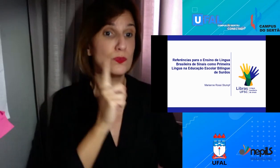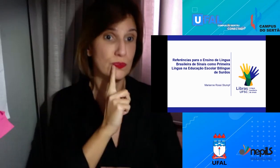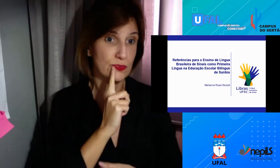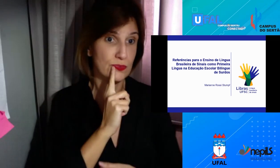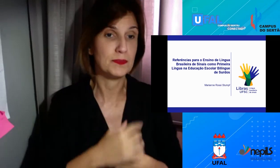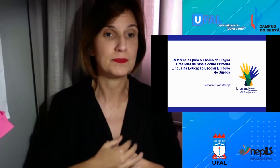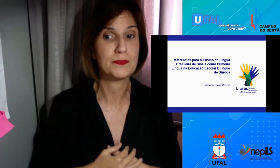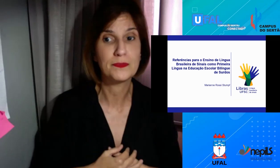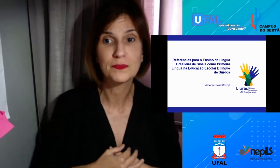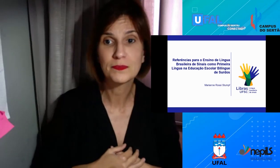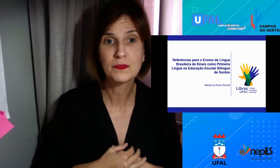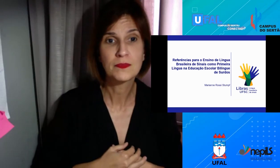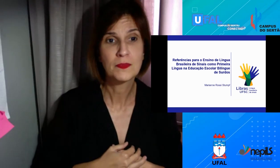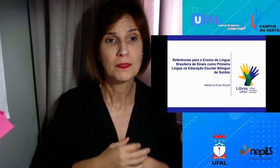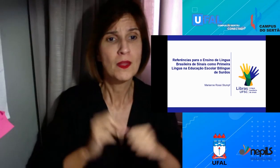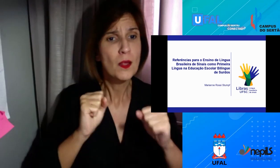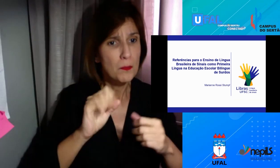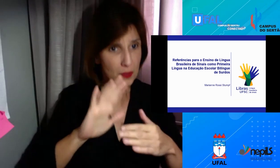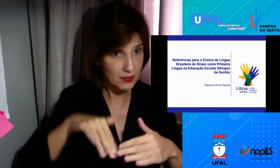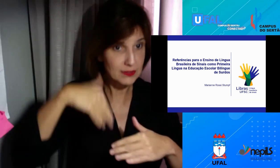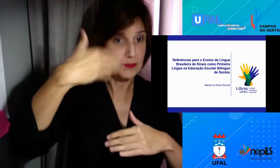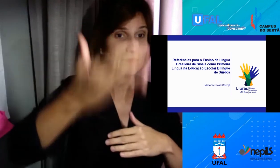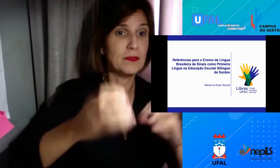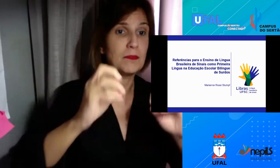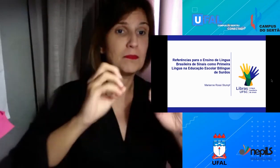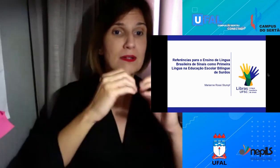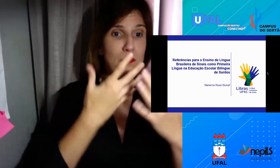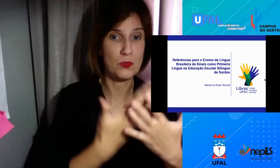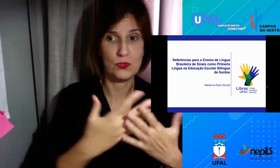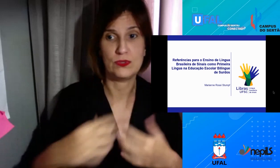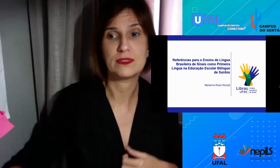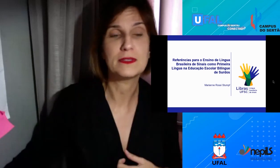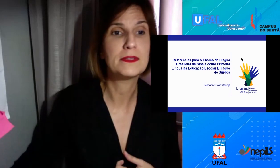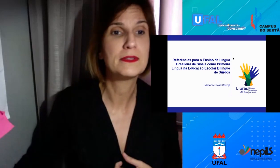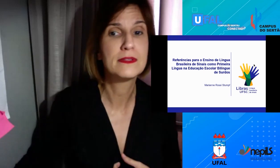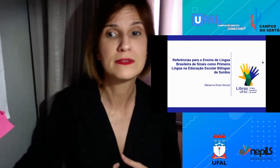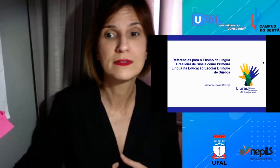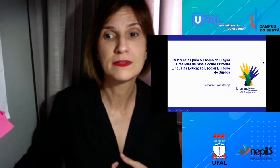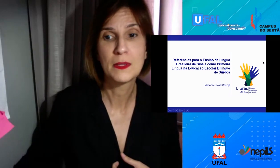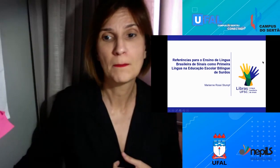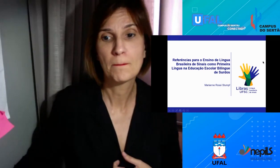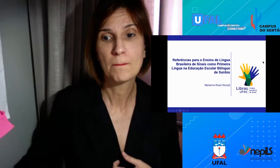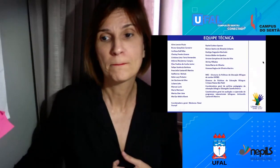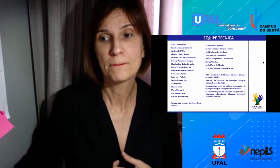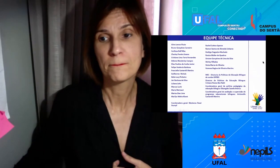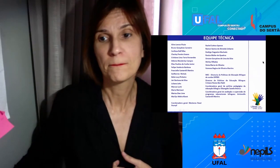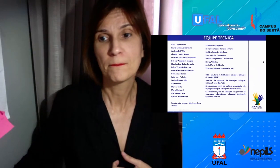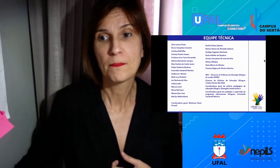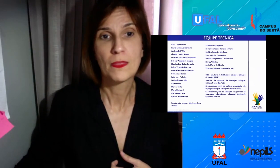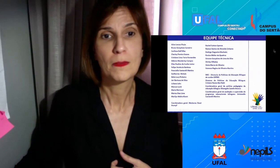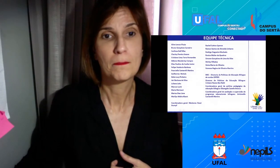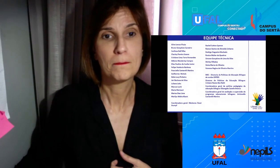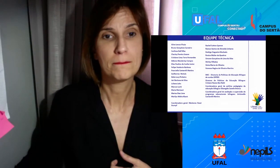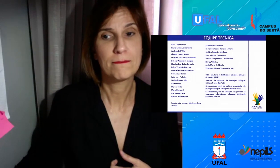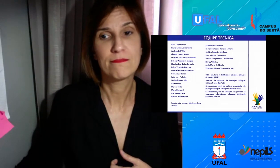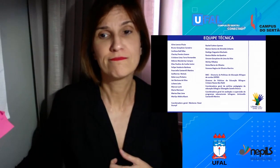referenciais para o ensino de língua brasileira de sinais como primeira língua na educação escolar bilíngue de surdos.